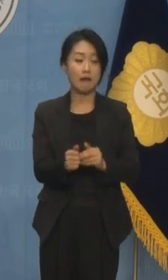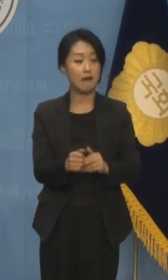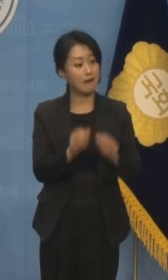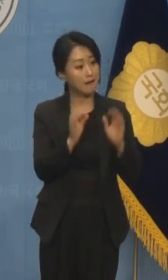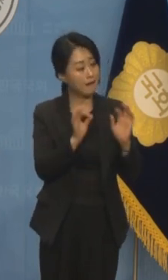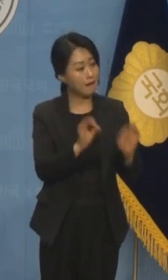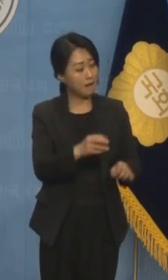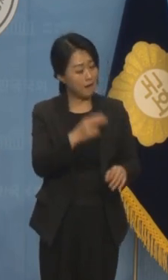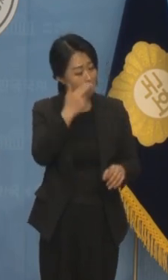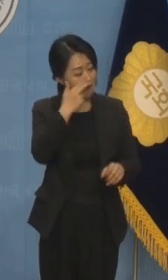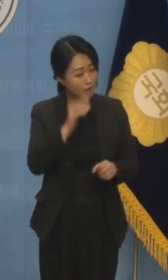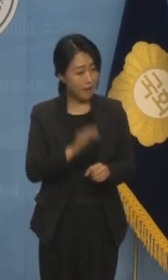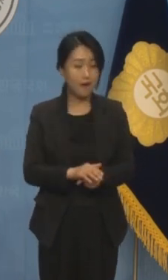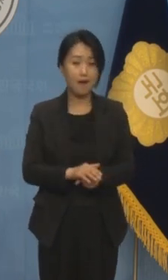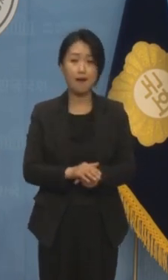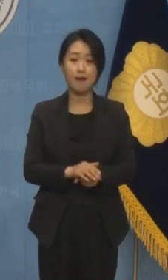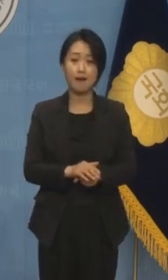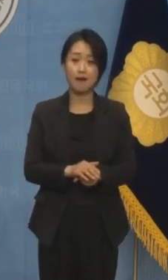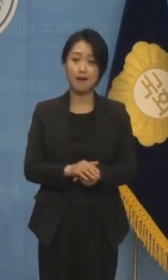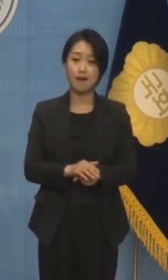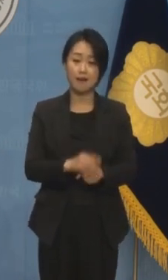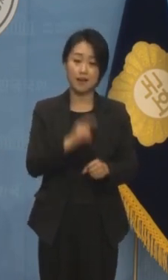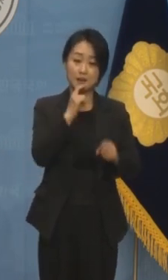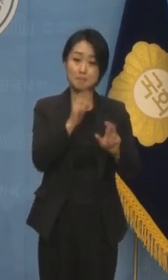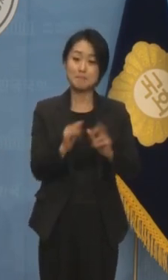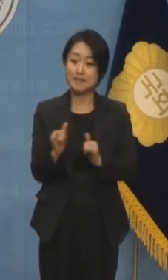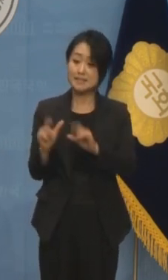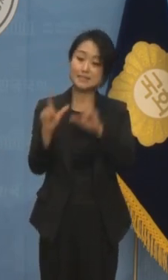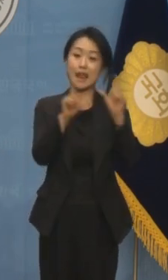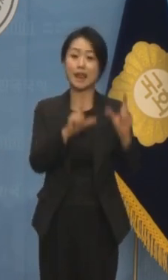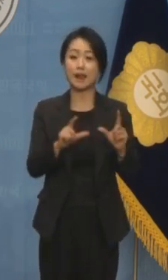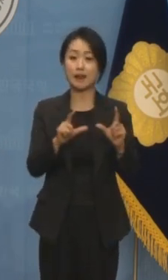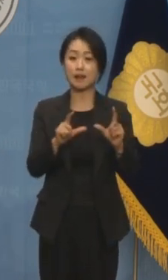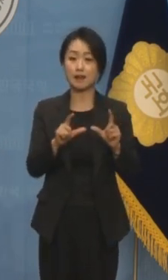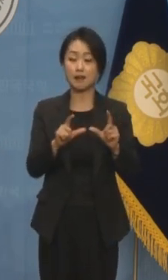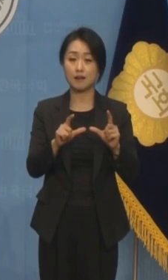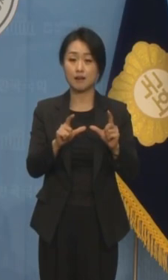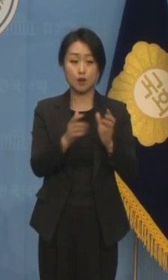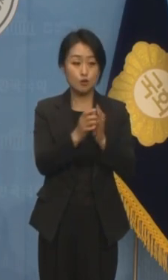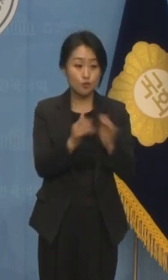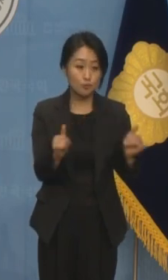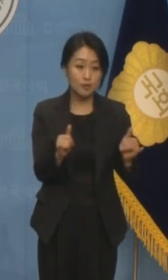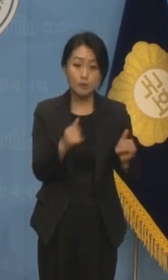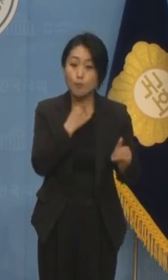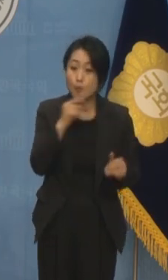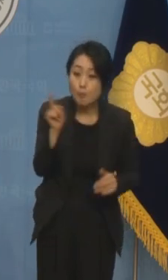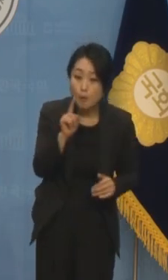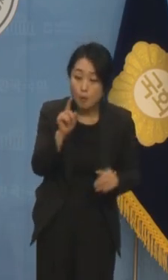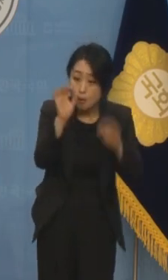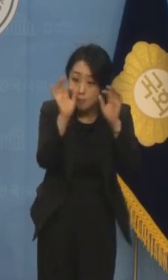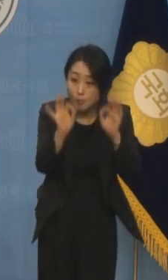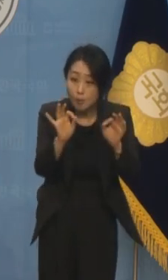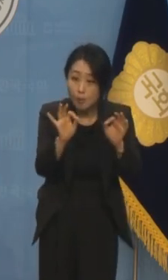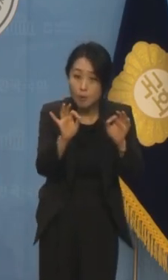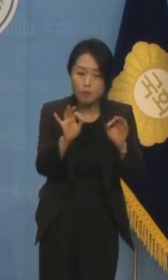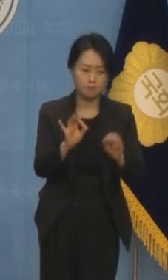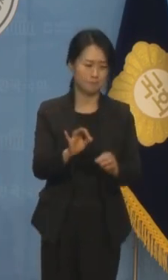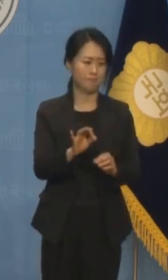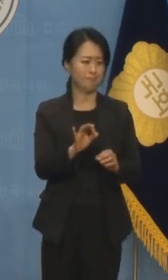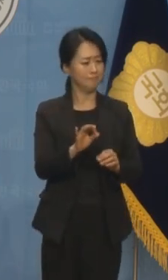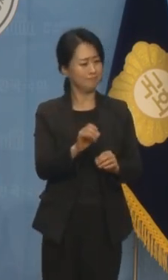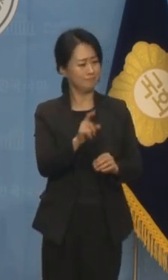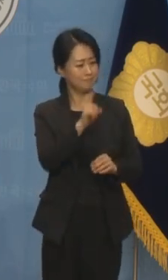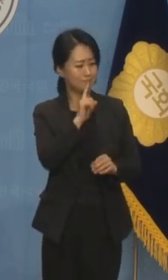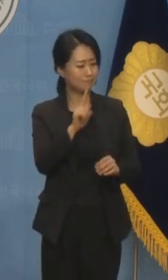막힙니다. 이러고서 민생 현장을 찾아 국민의 목소리를 듣겠다니 어처구니가